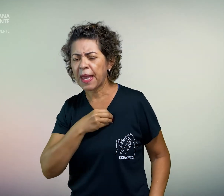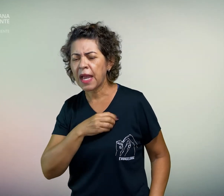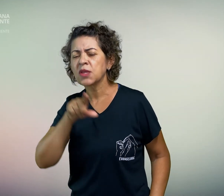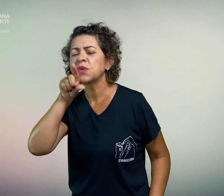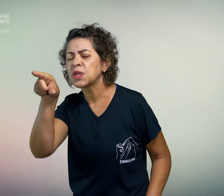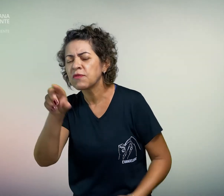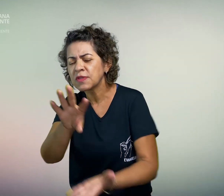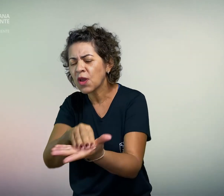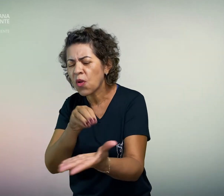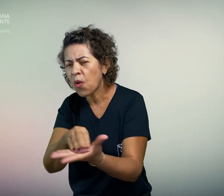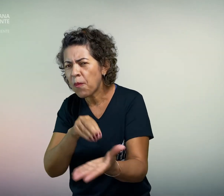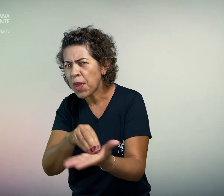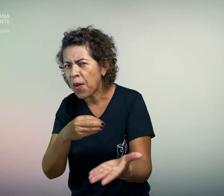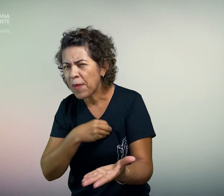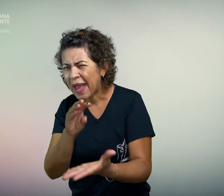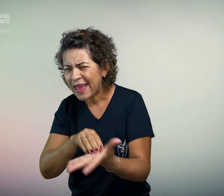que você aprendeu com eles.